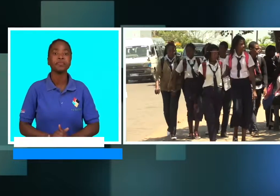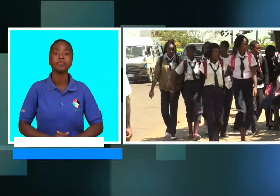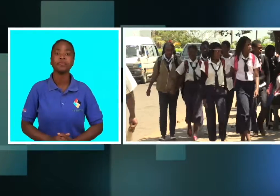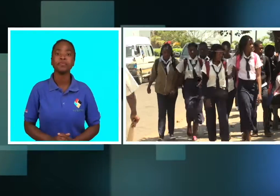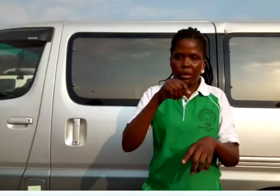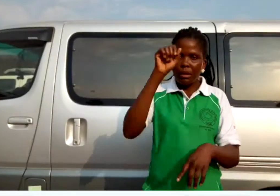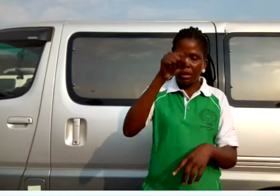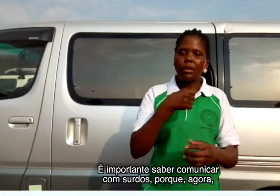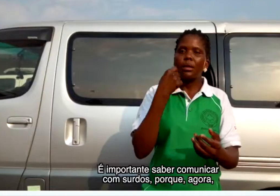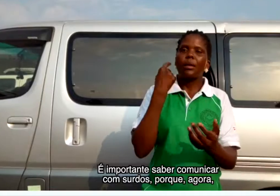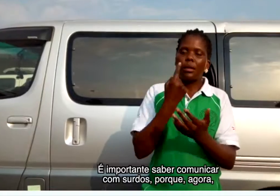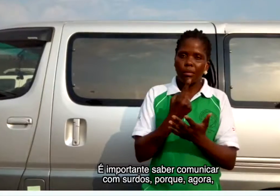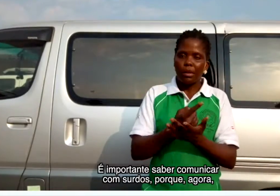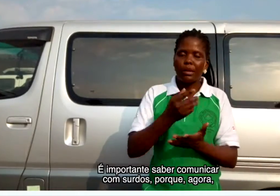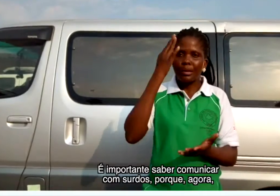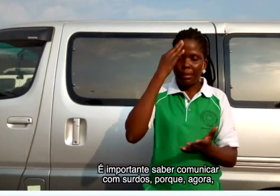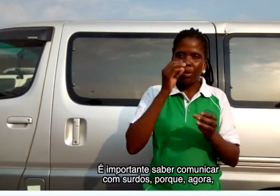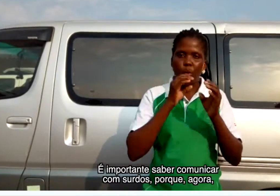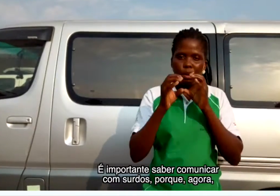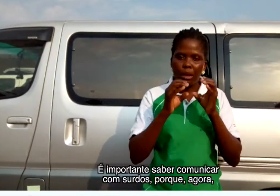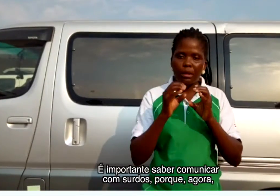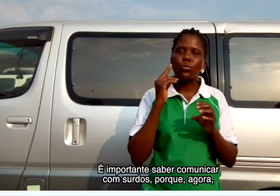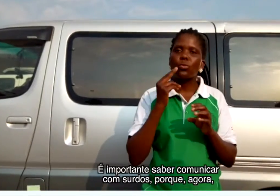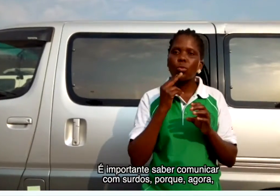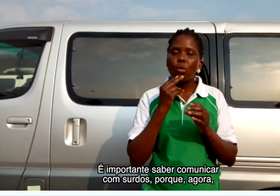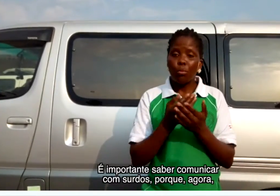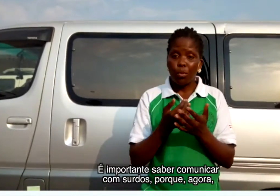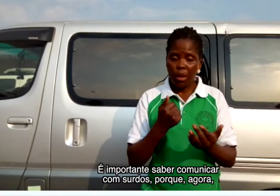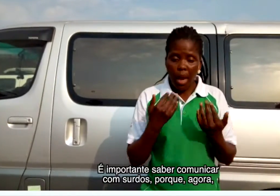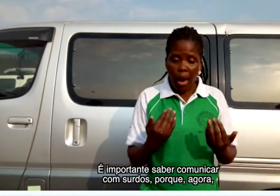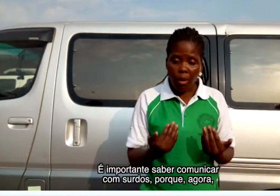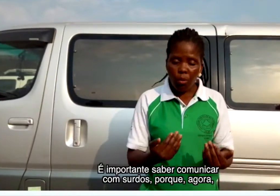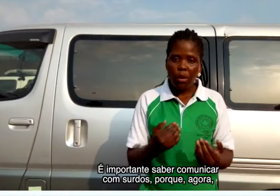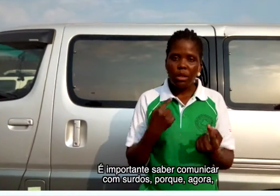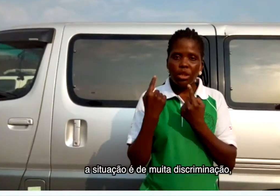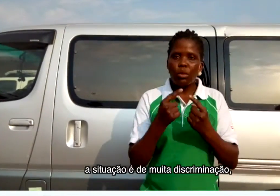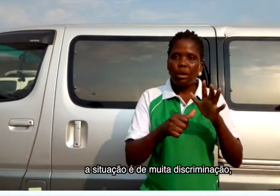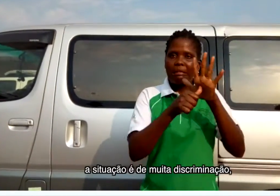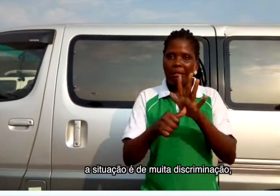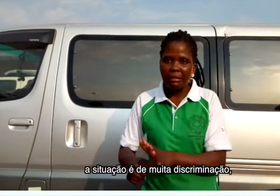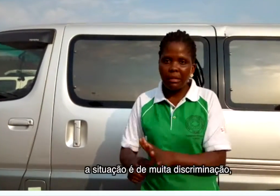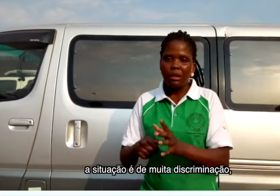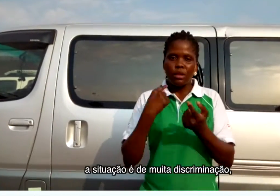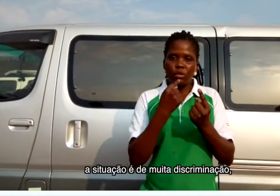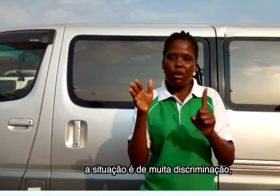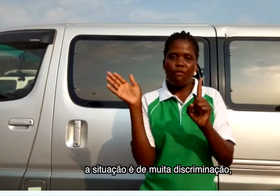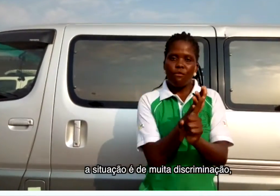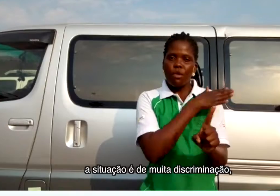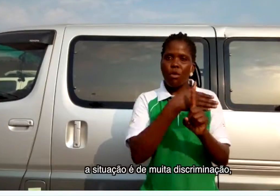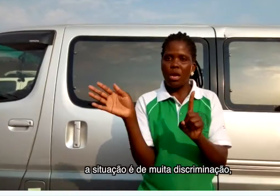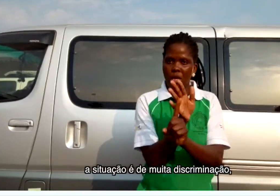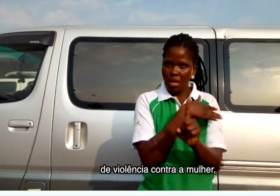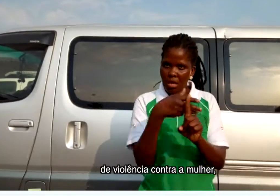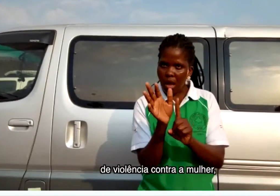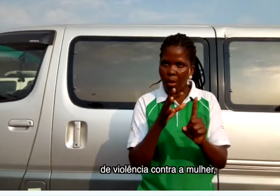É importante saber comunicar com o surdo porque agora a situação é de muita discriminação, a situação